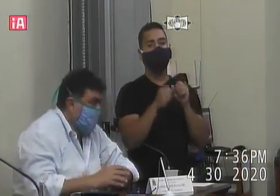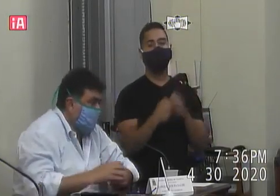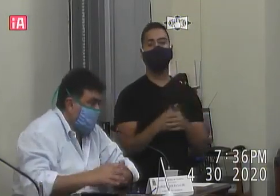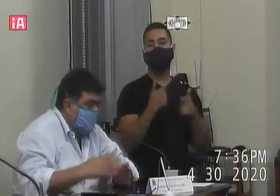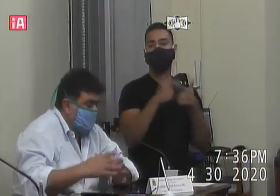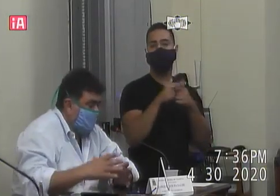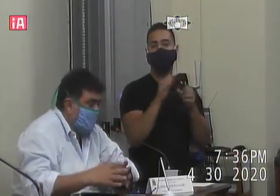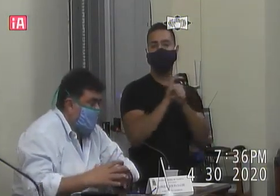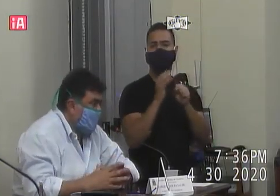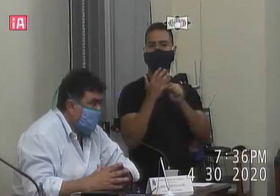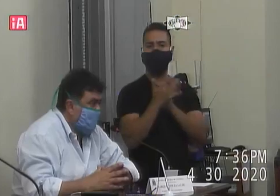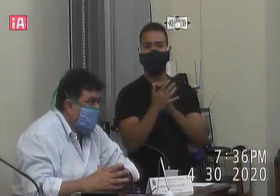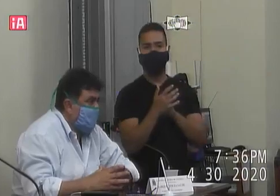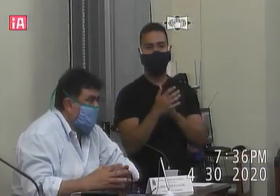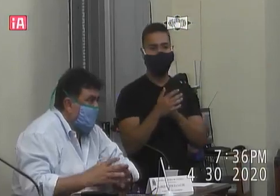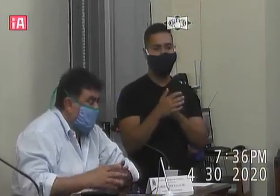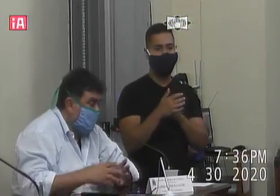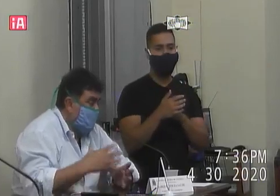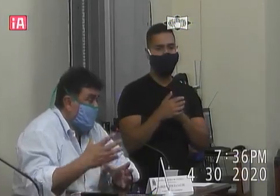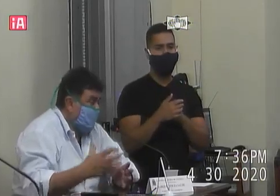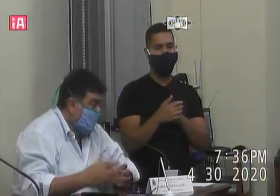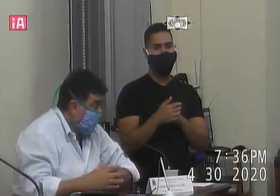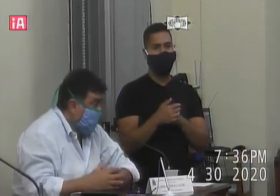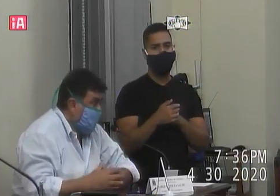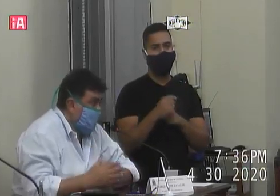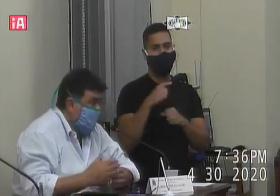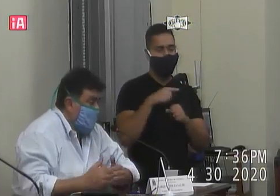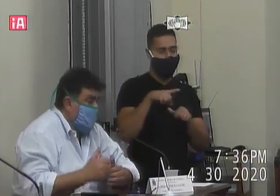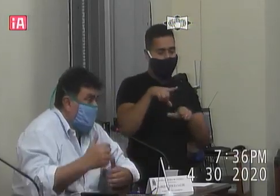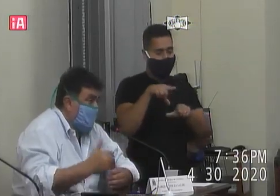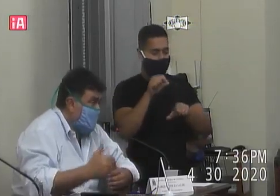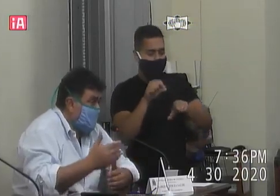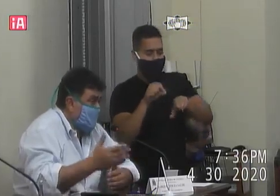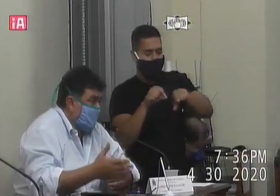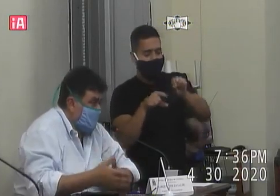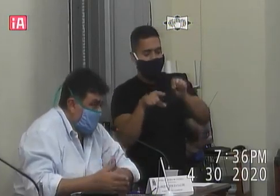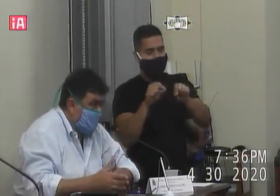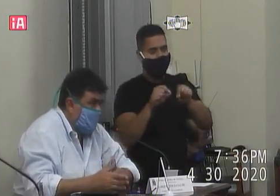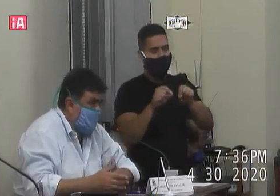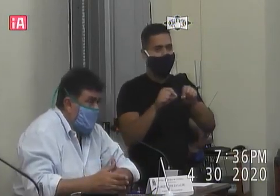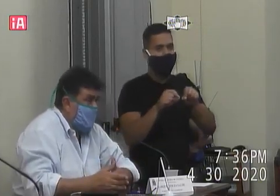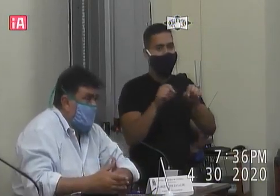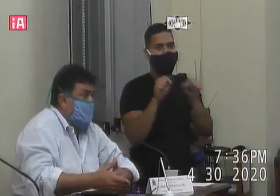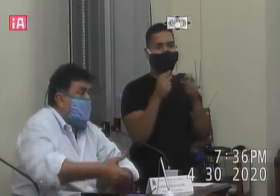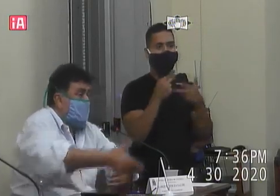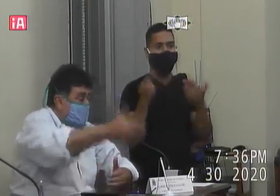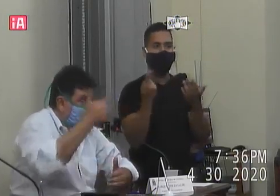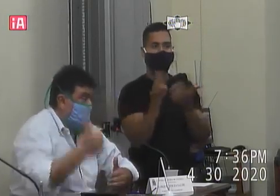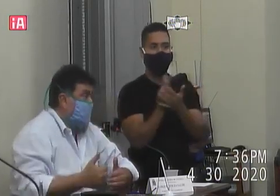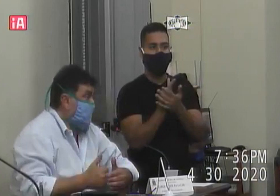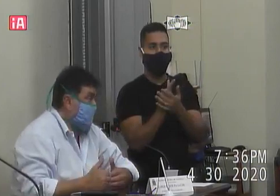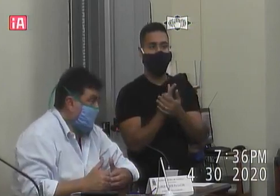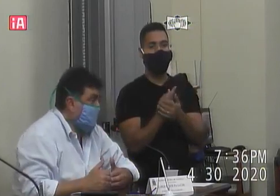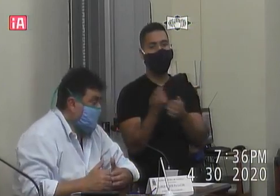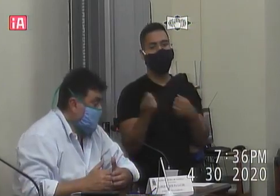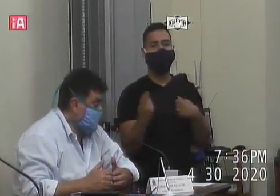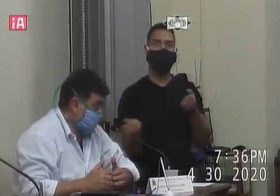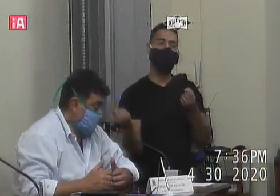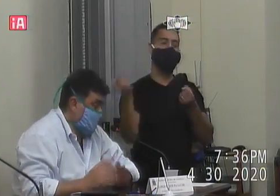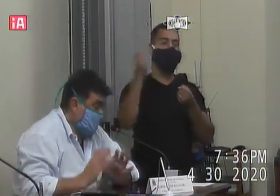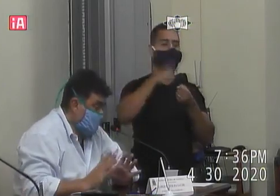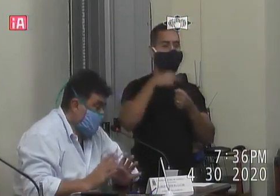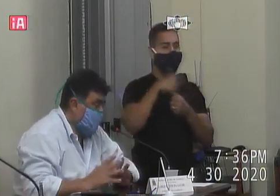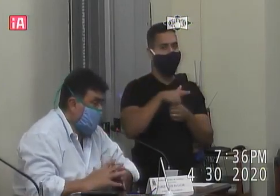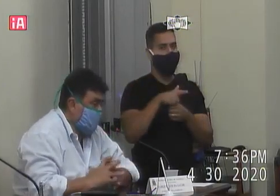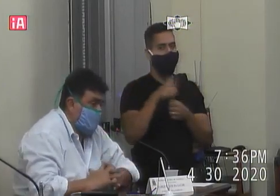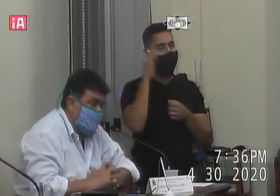quadro aí, né, tudo vai sendo avaliado, né, com muito critério, para que não haja precipitação e ter que se voltar atrás nas